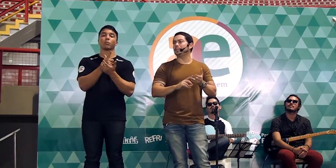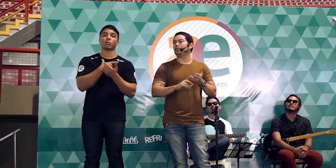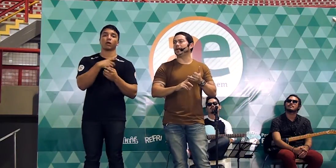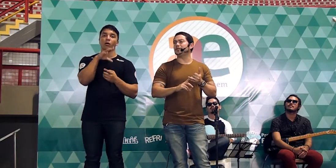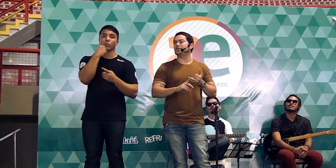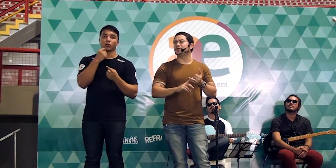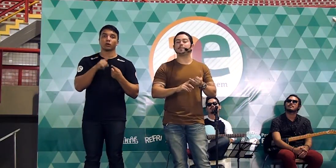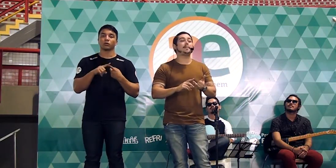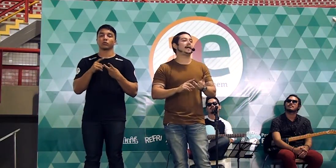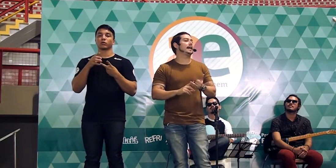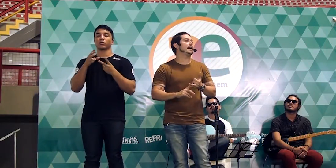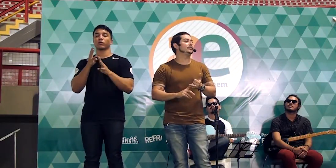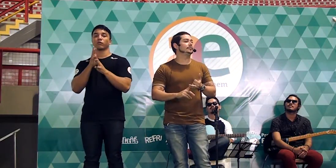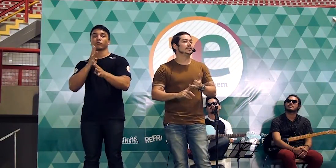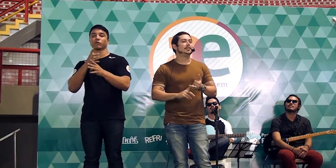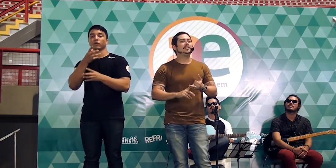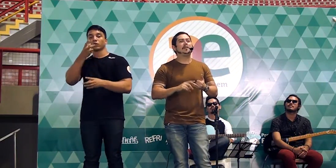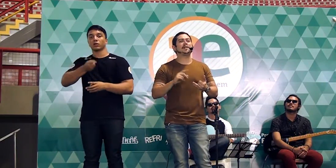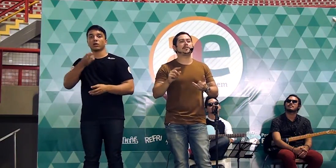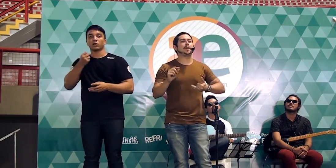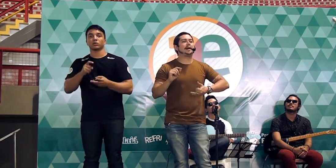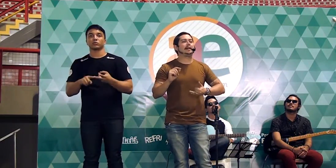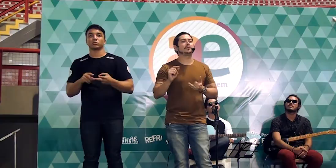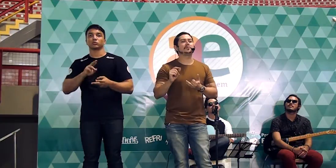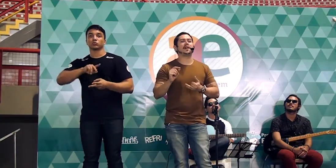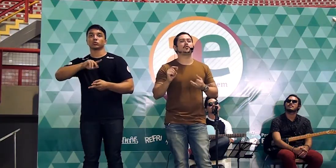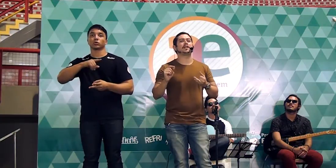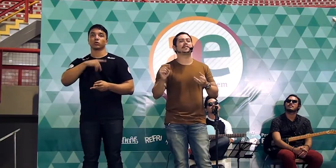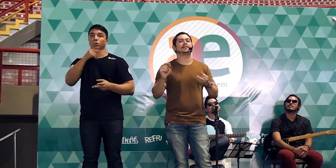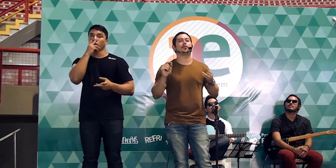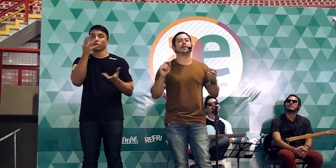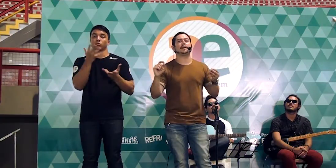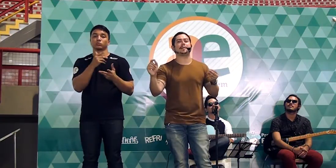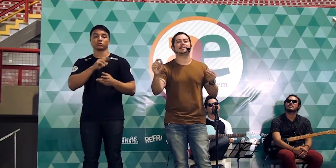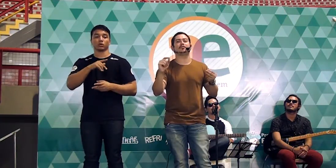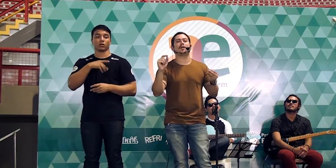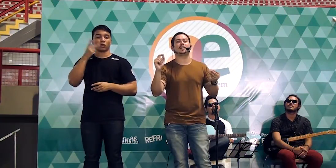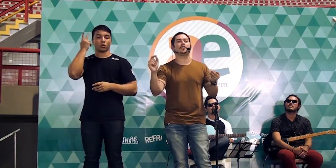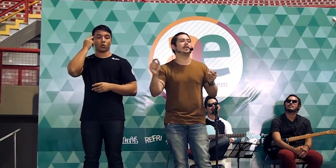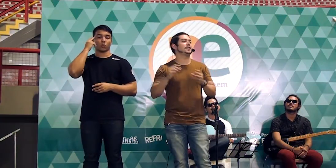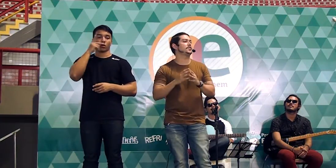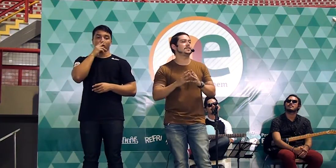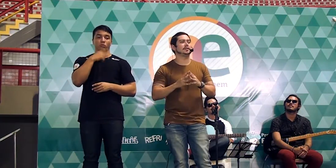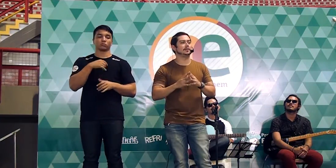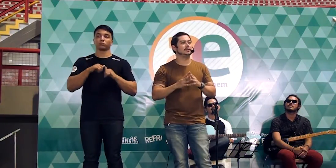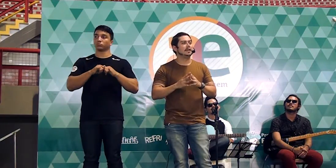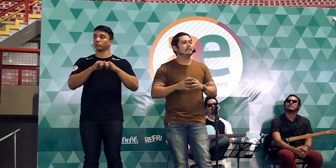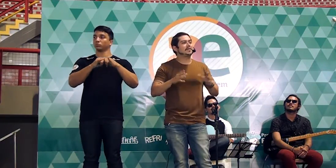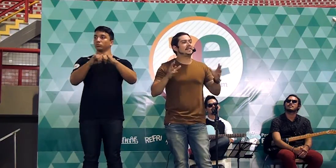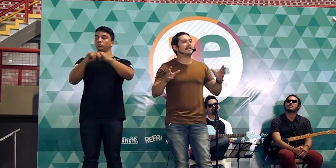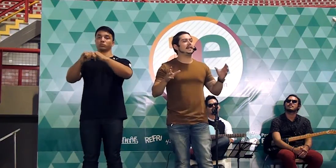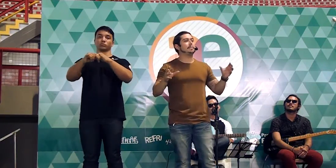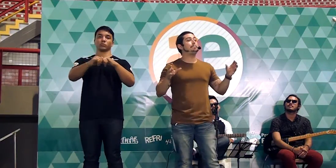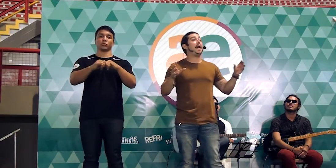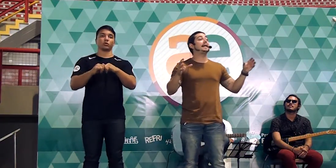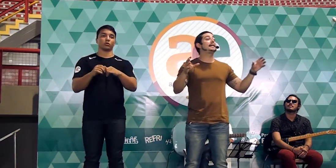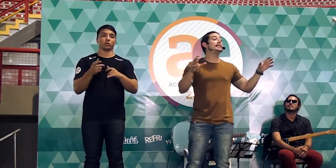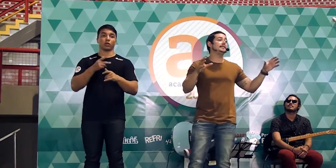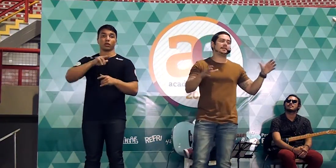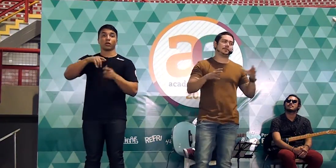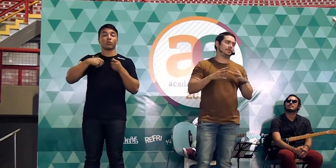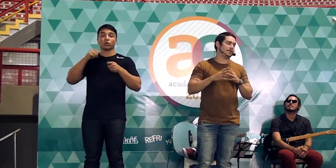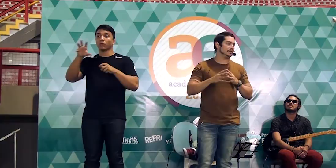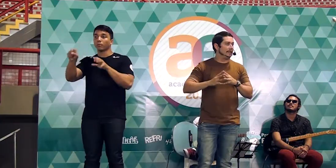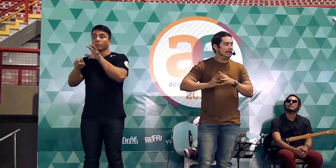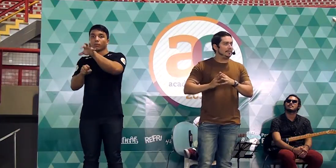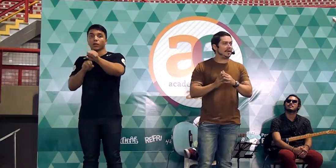uma fila para o leite, supermercado. Ninguém fazia supermercado como faz hoje, nessa tranquilidade, passando no carrinho, olhando as coisas, não. Você saía